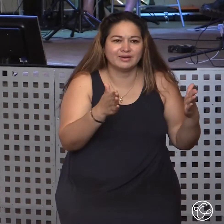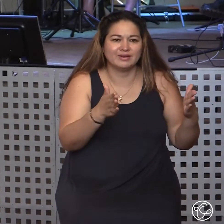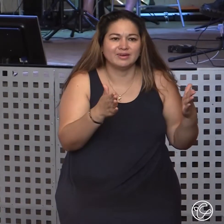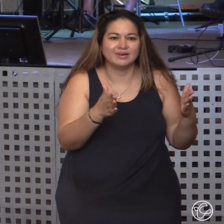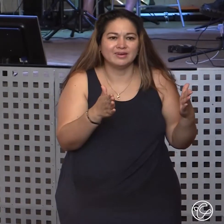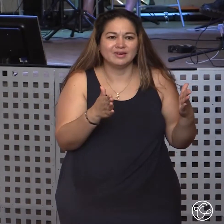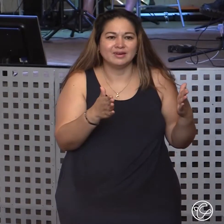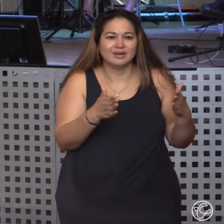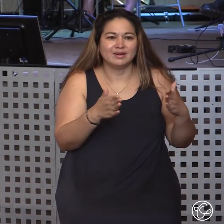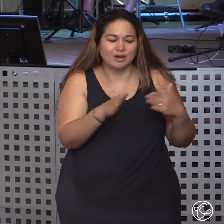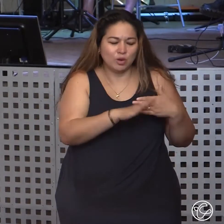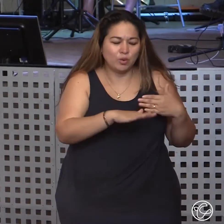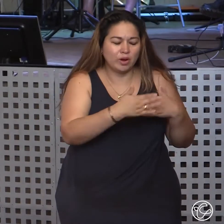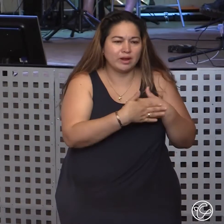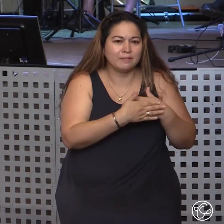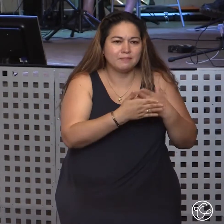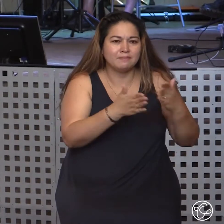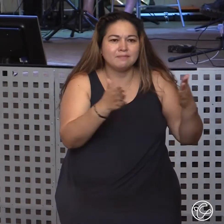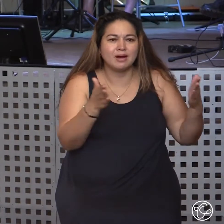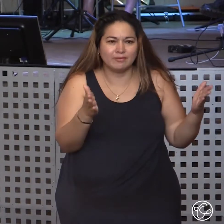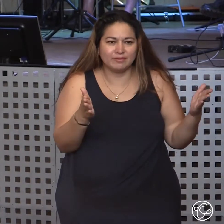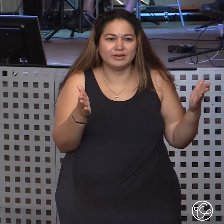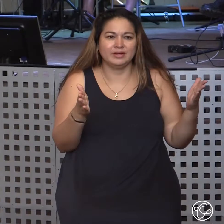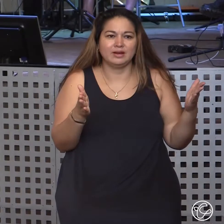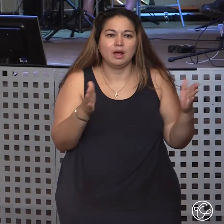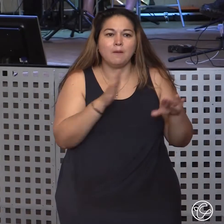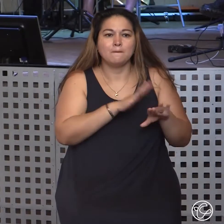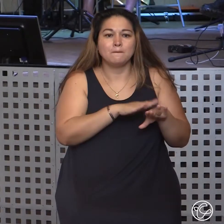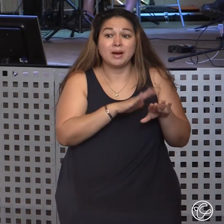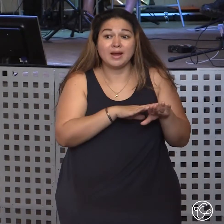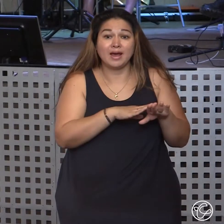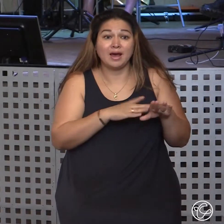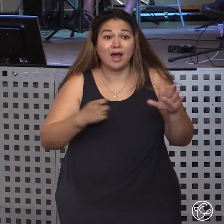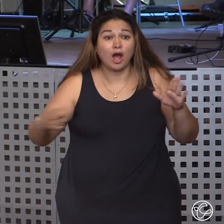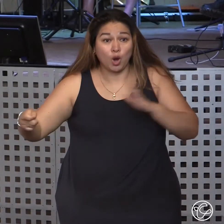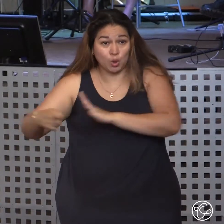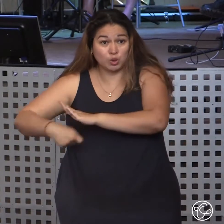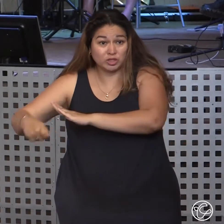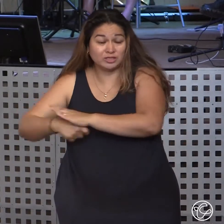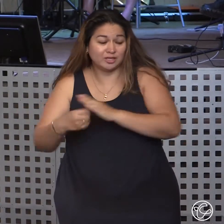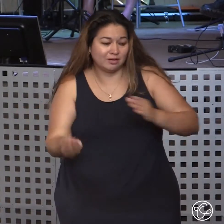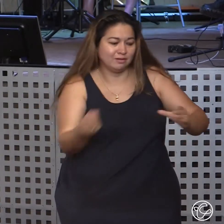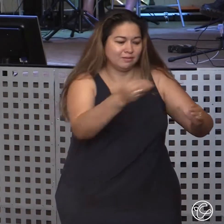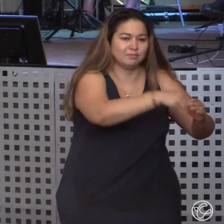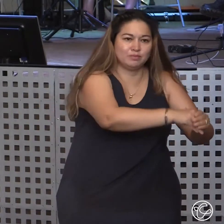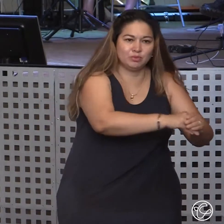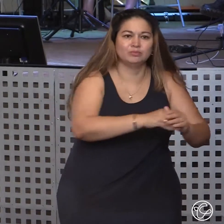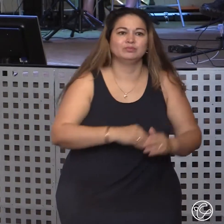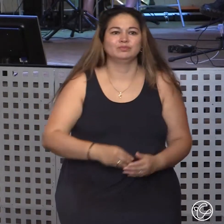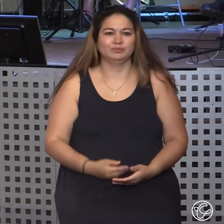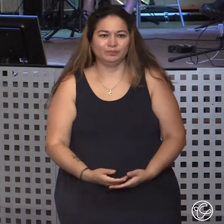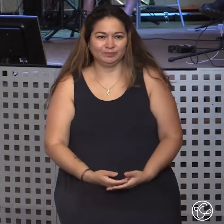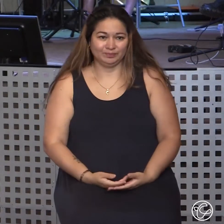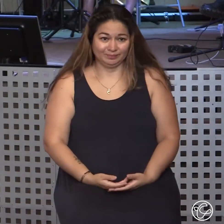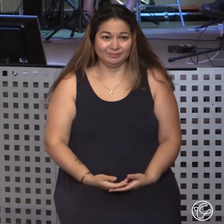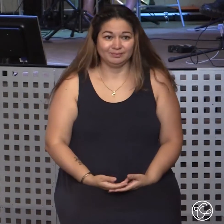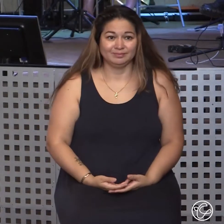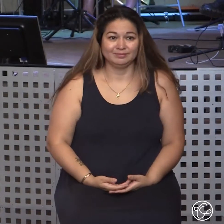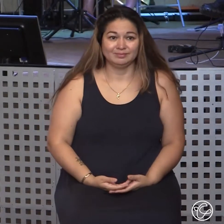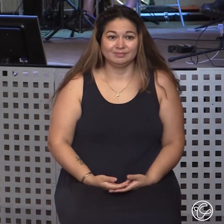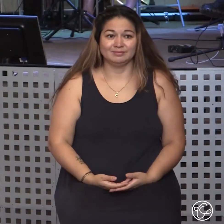no estamos haciendo espacio a la cosecha. No. Vamos a hacer espacio a la generosidad